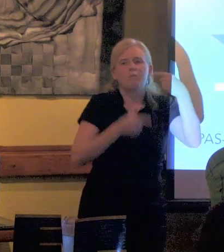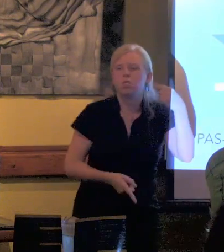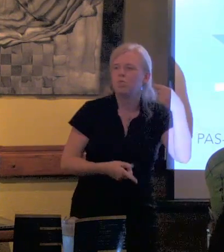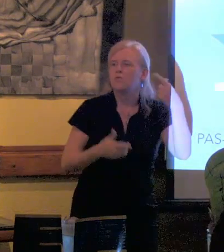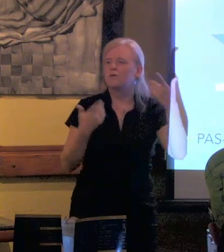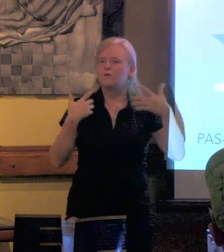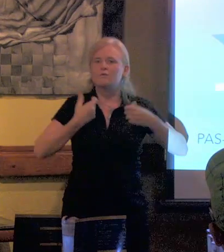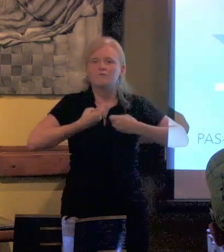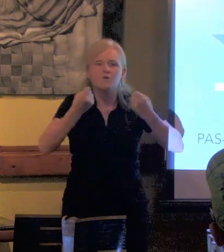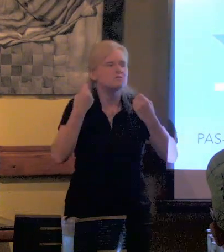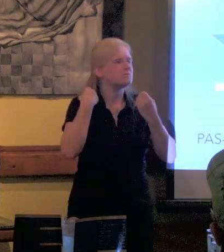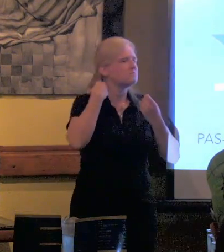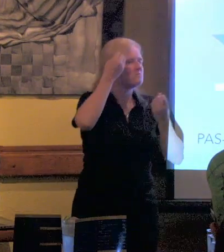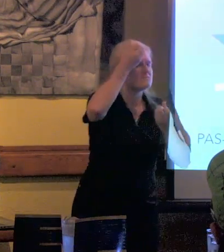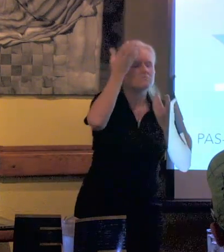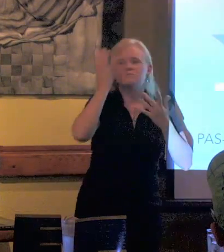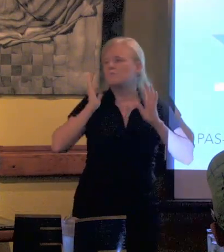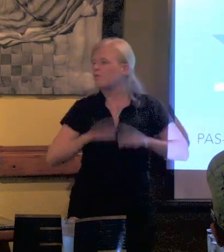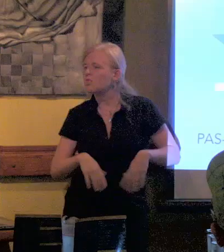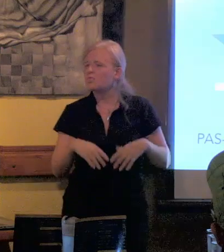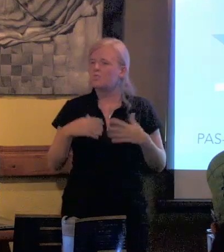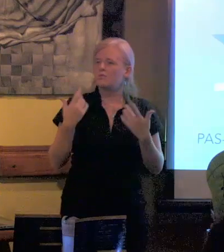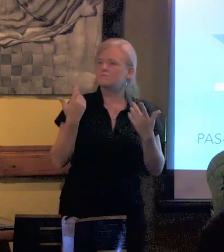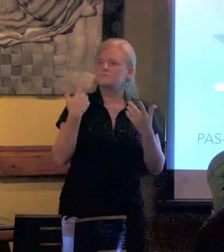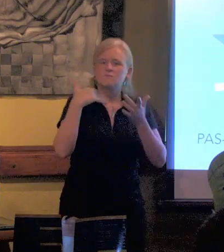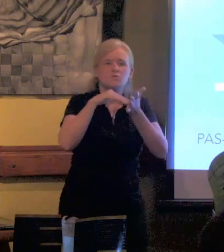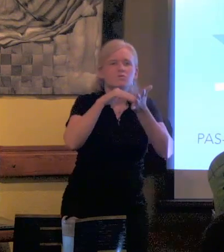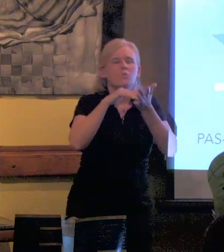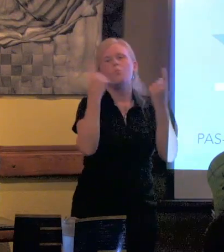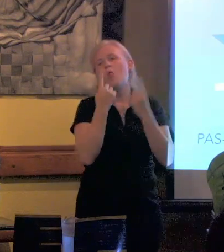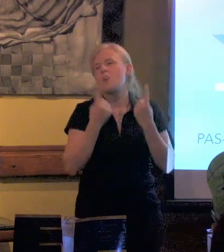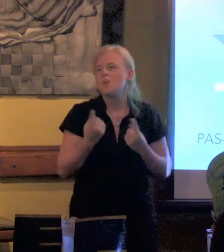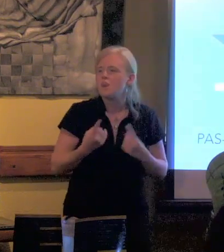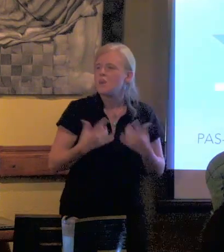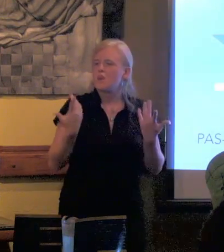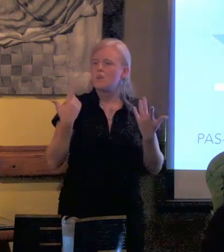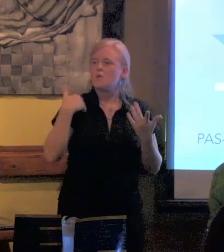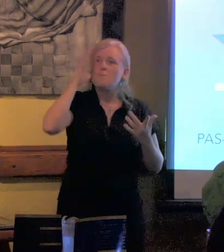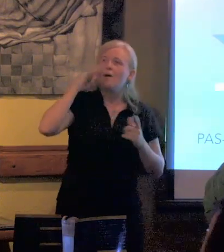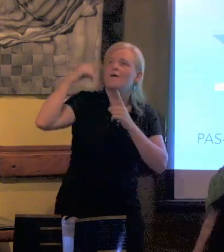c'est vrai, je ne suis pas capable. Et va justement peut-être essayer de moins s'informer, moins se débrouiller dans la vie